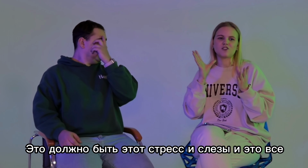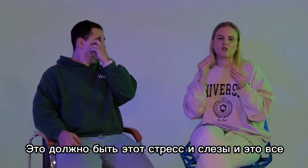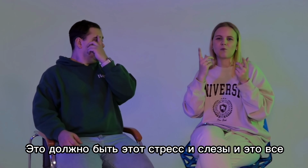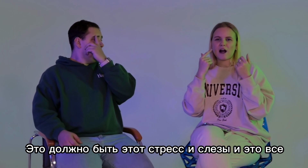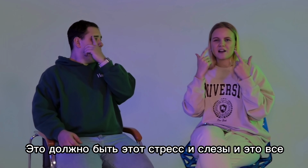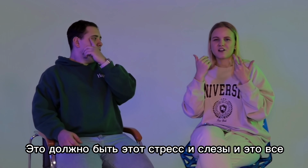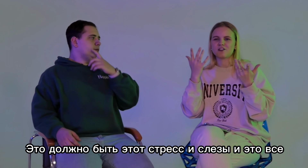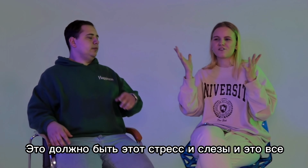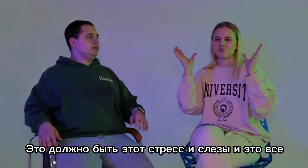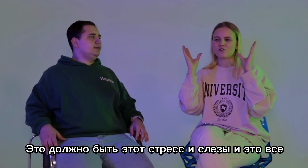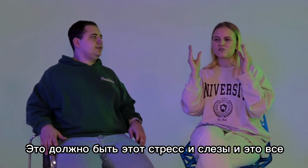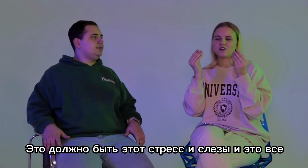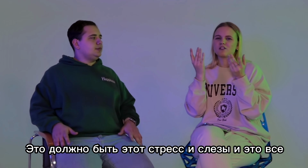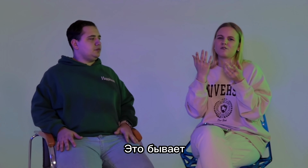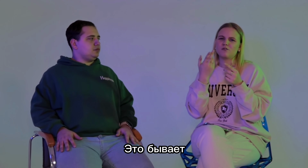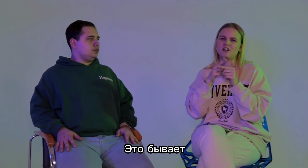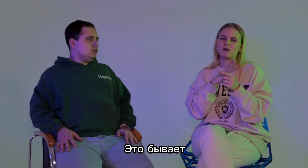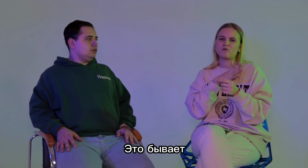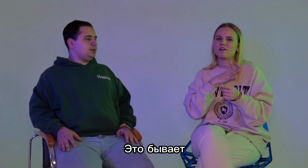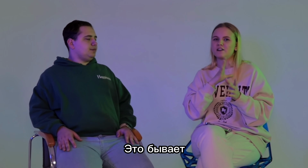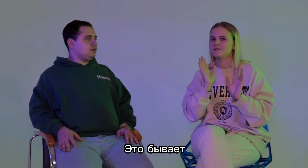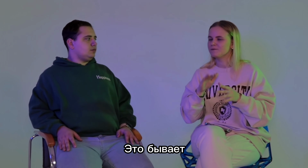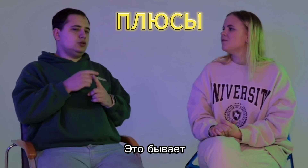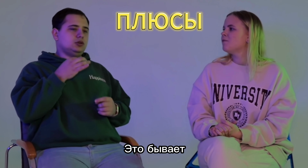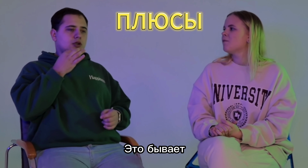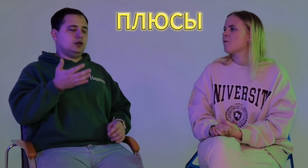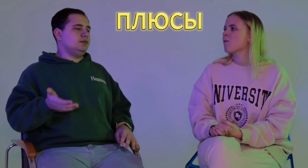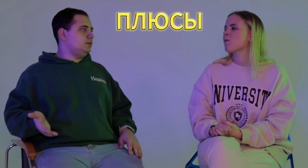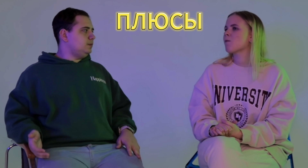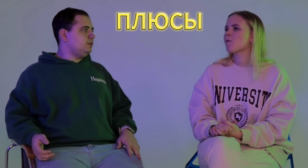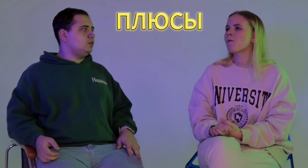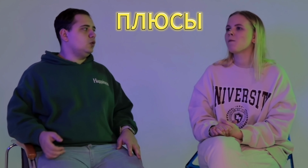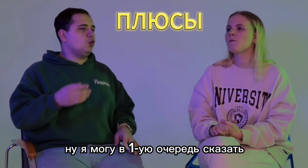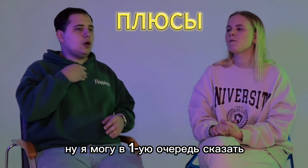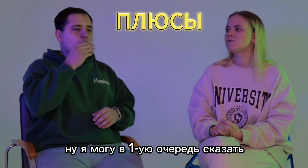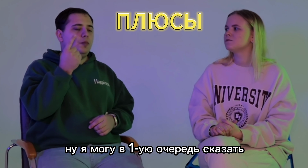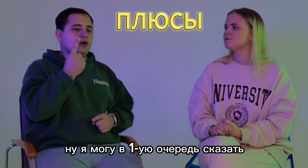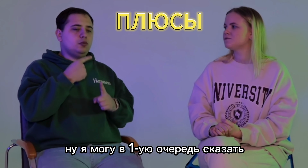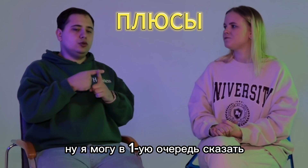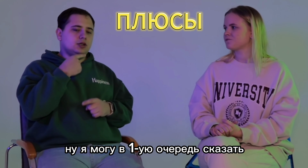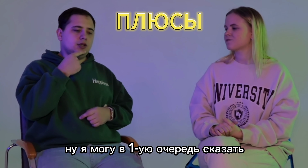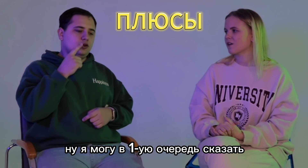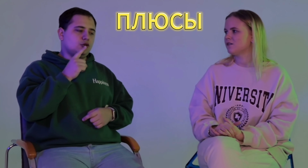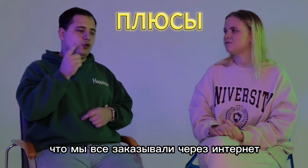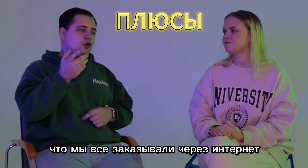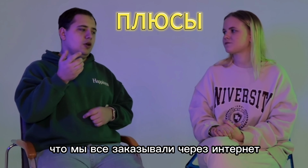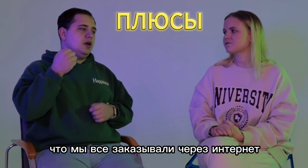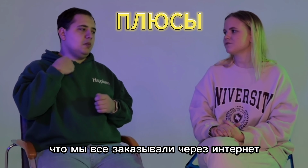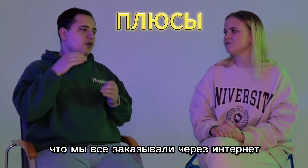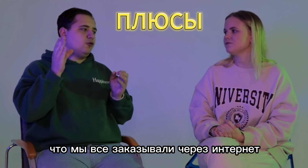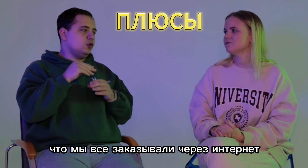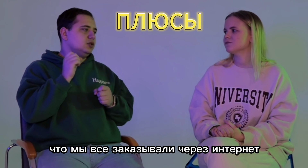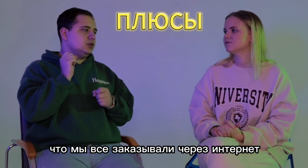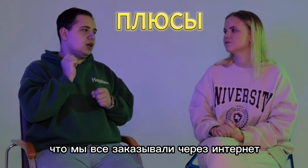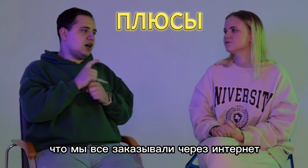еще плакание, еще вот это бывает. Ну, я могу первый плюс сказать, что мы все